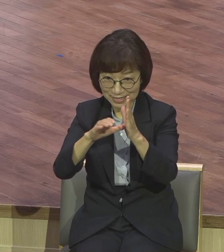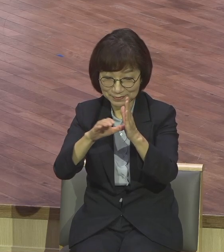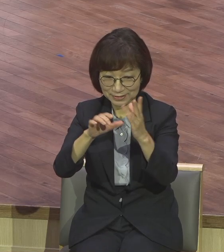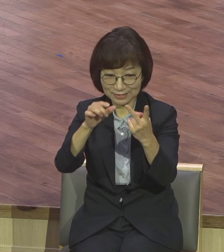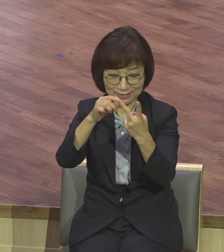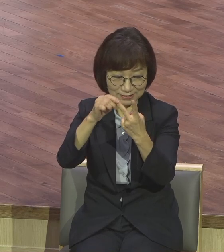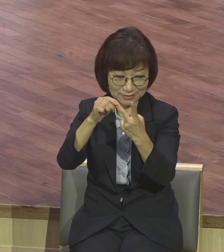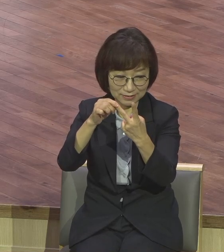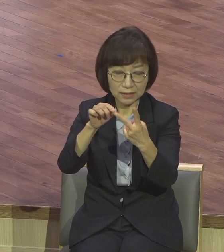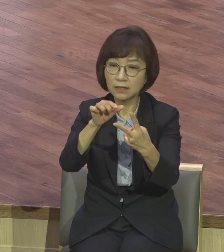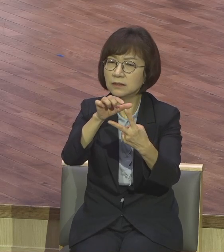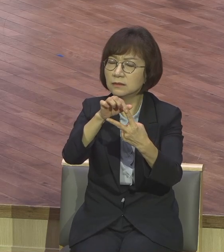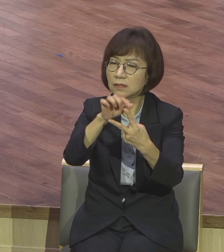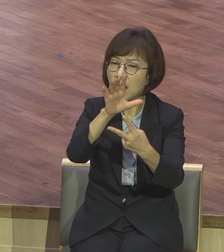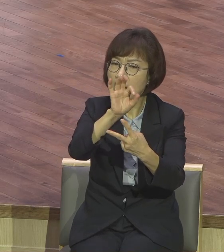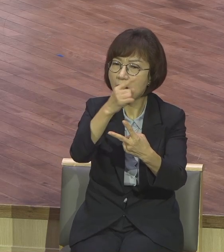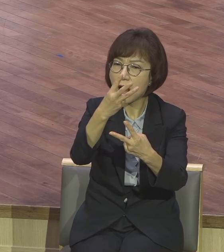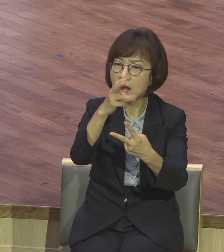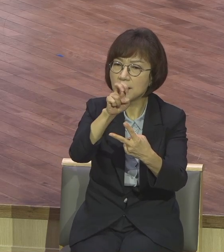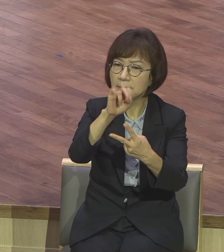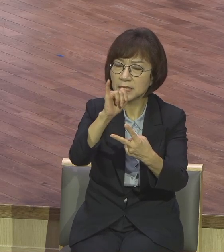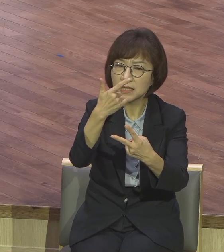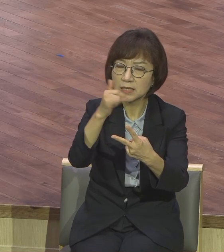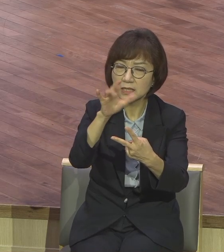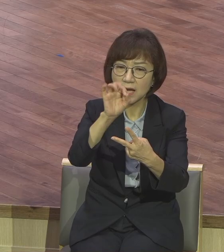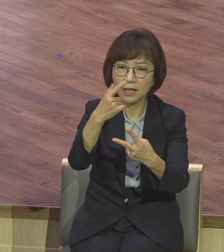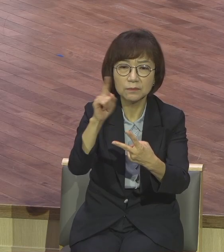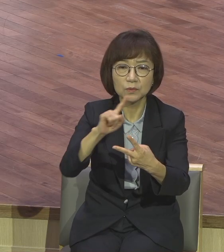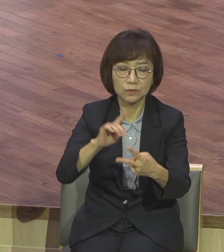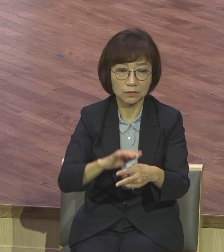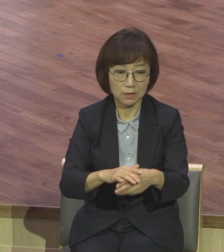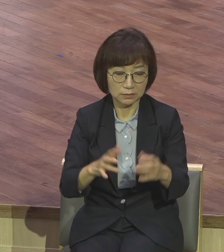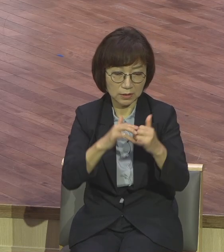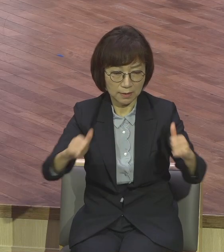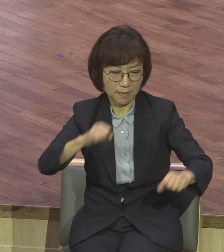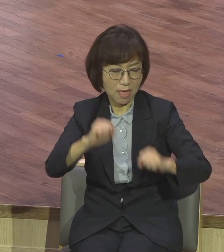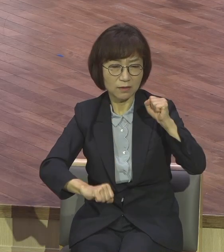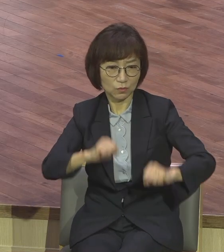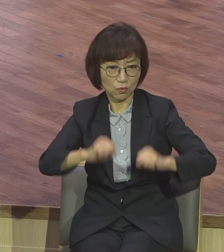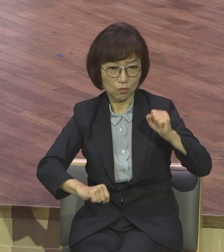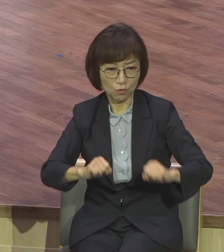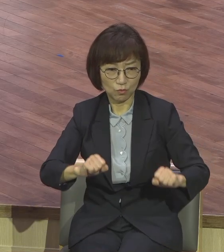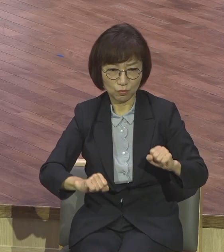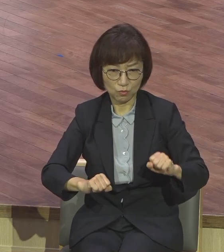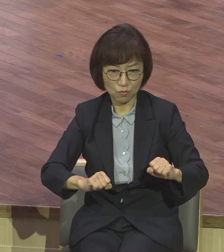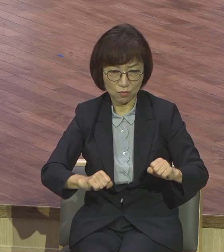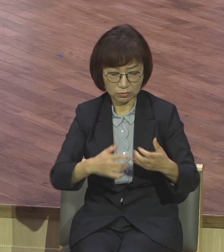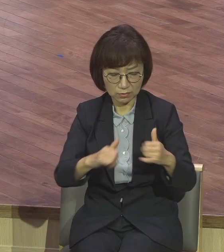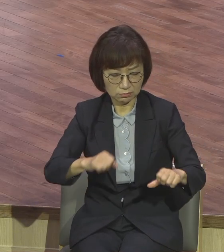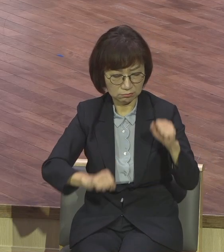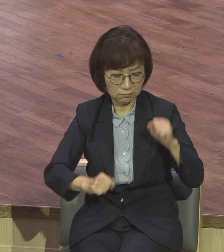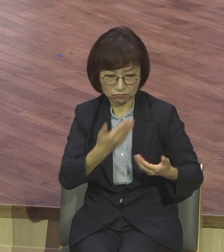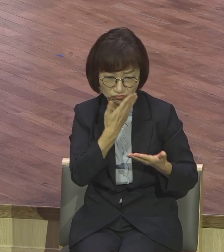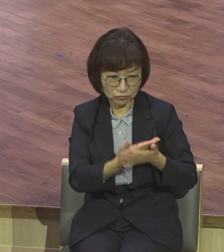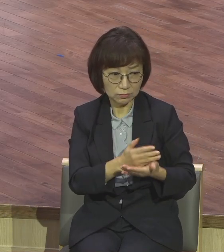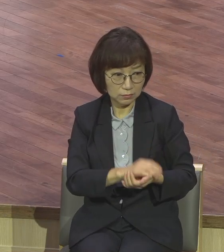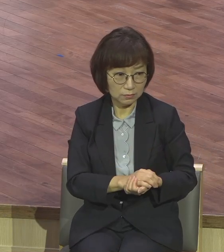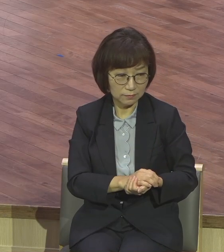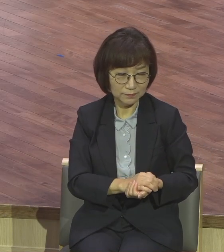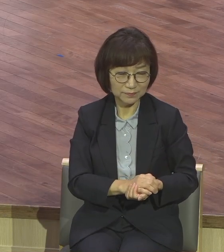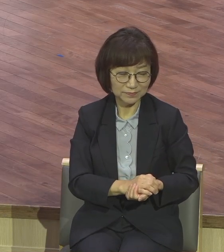이 신학사상은요 인간 행위를 강조합니다. 인간 행위를, 다시 말해서